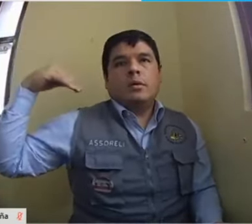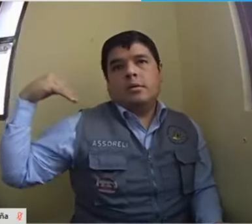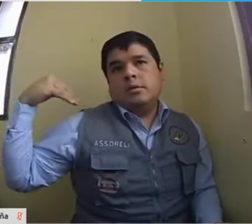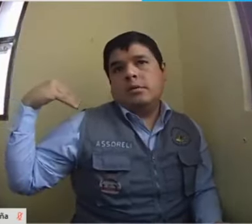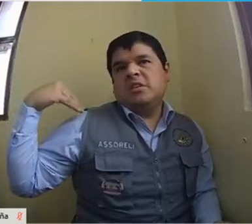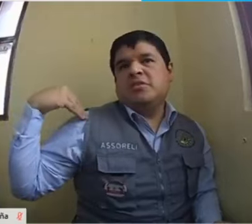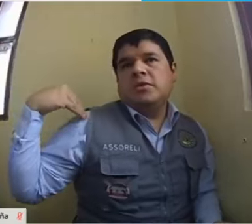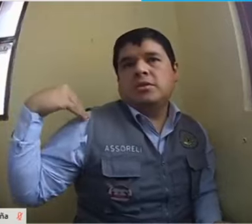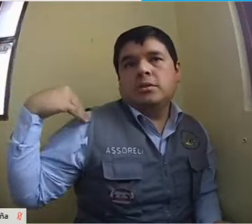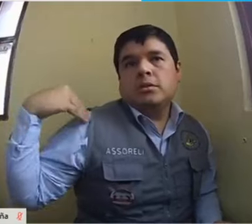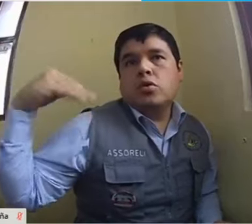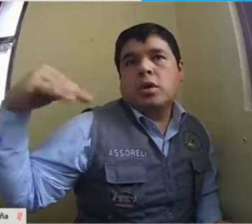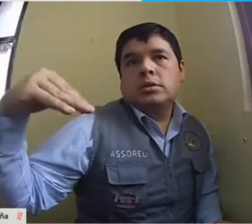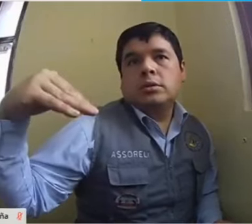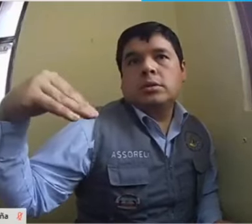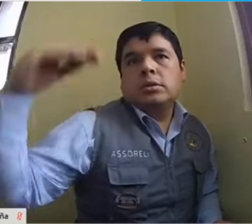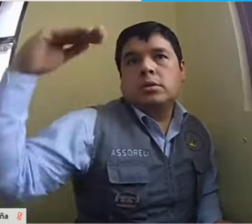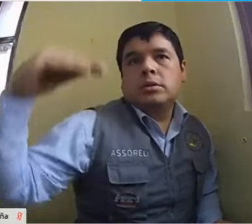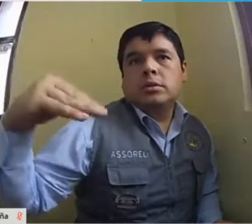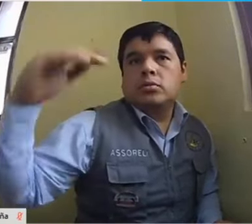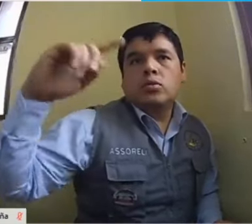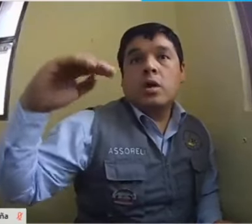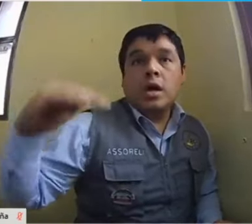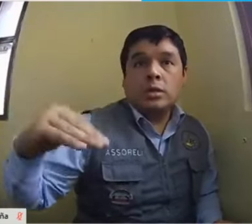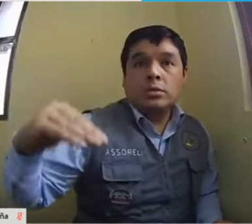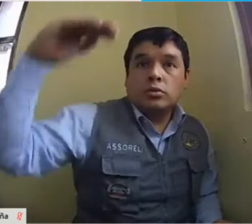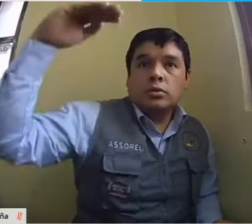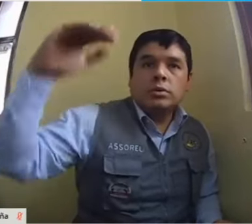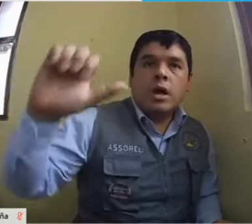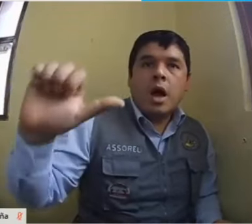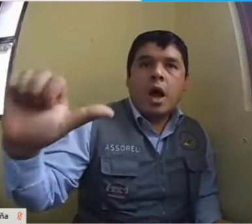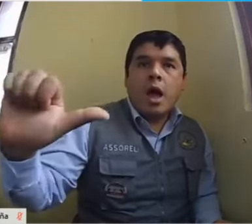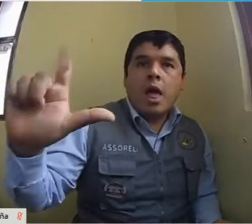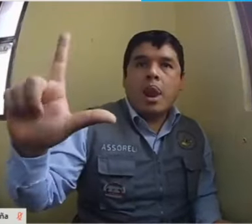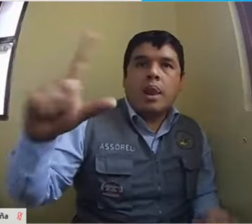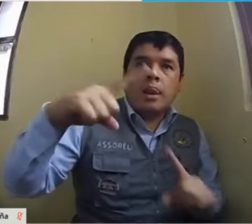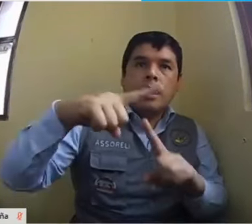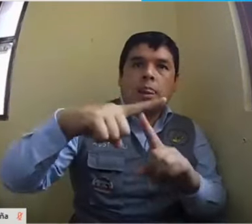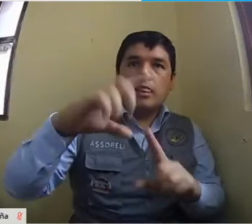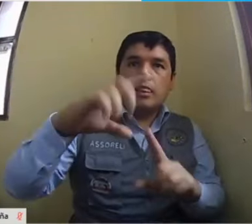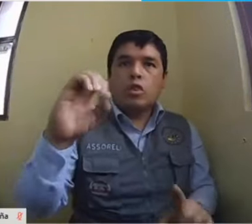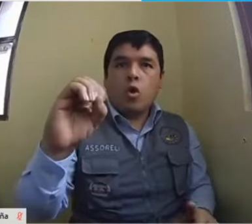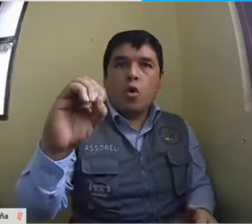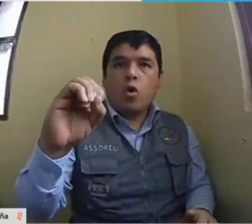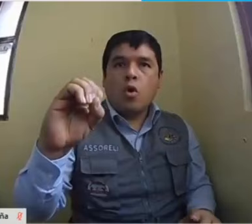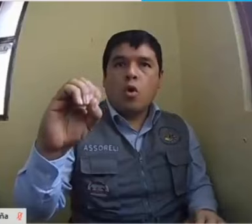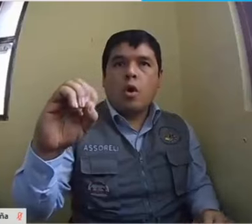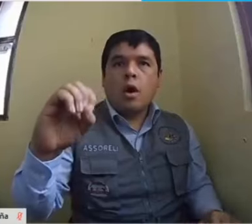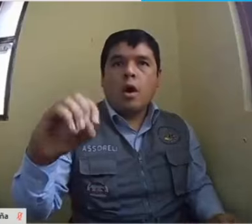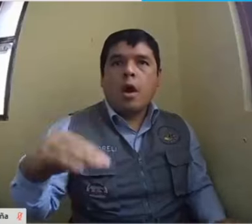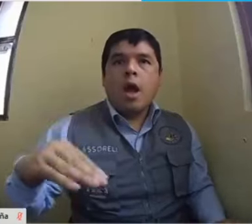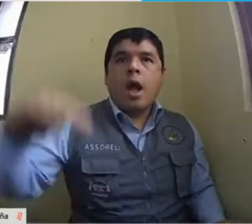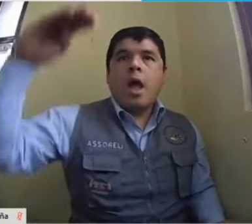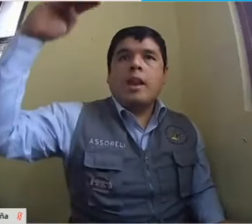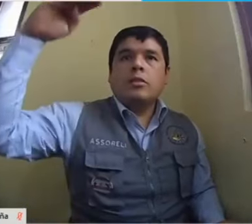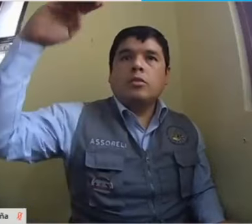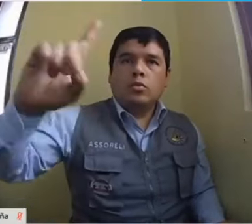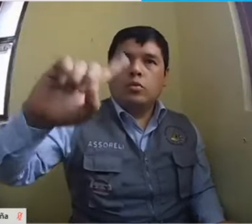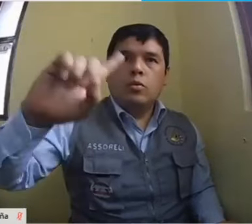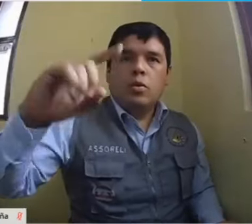Adulto. Tiene que salir del hombro arriba. Afuera del hombre no, porque eso es alto. Tiene